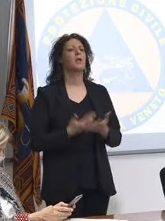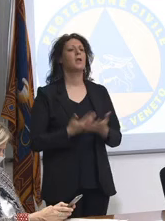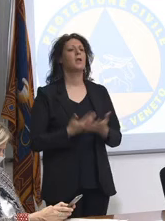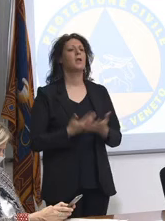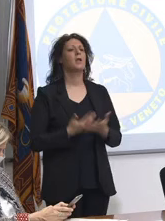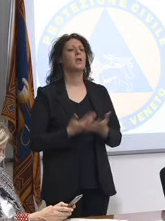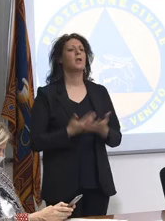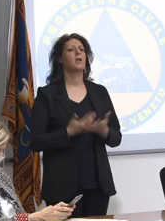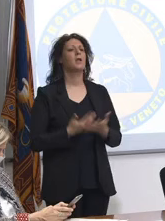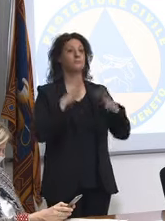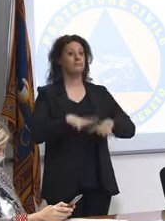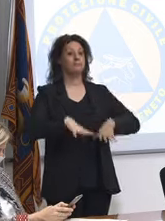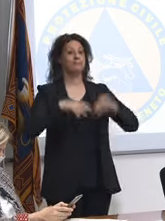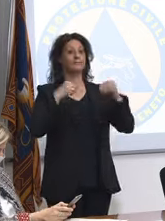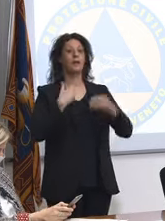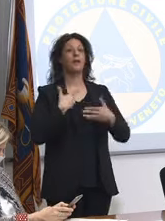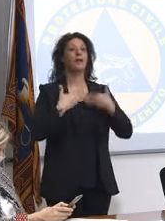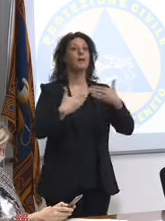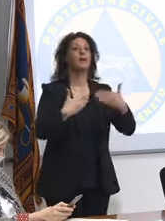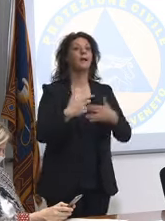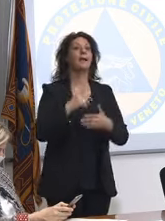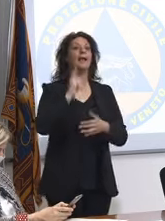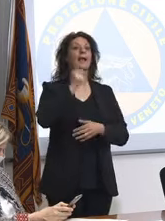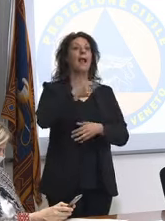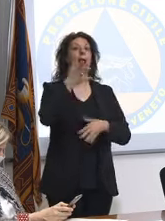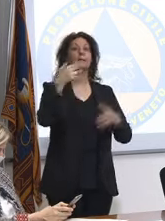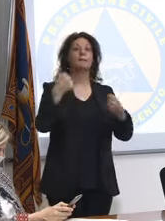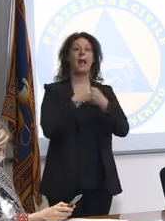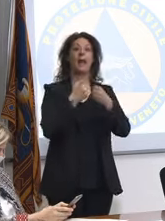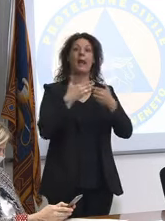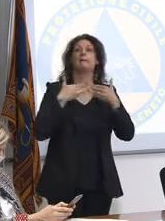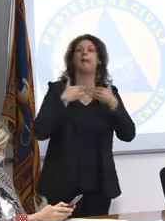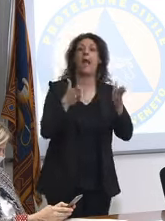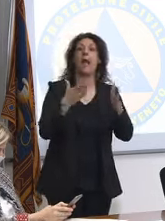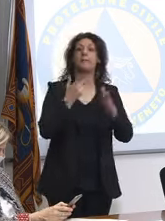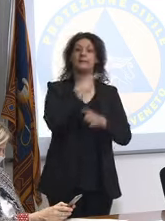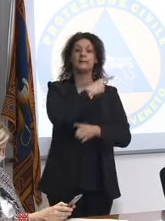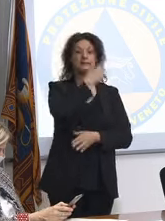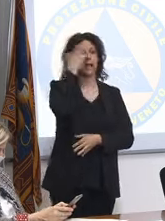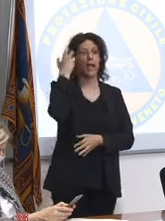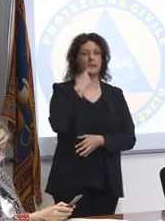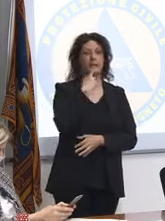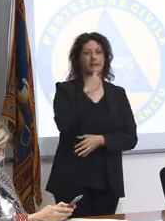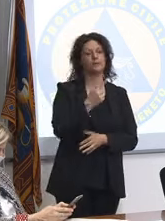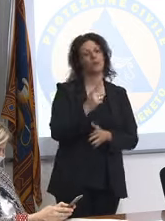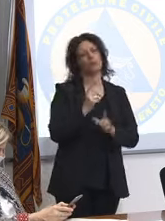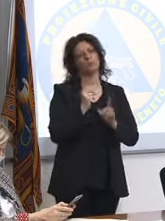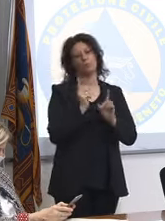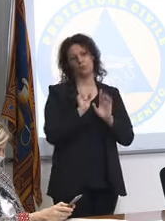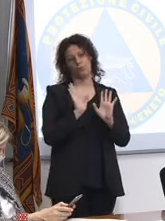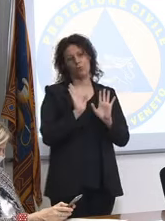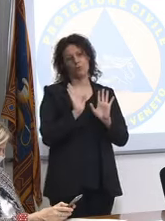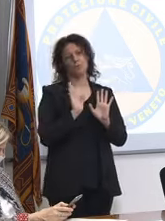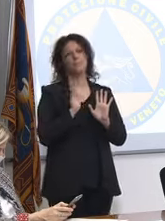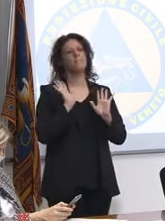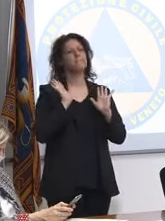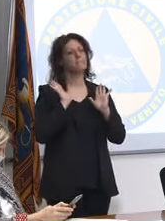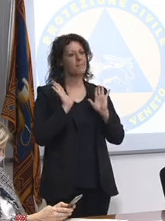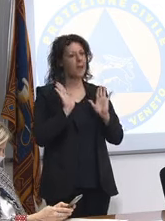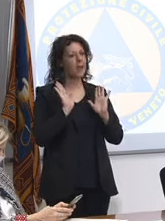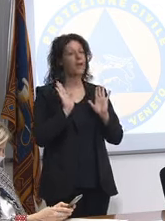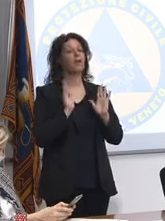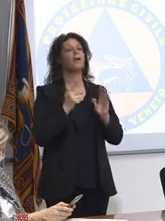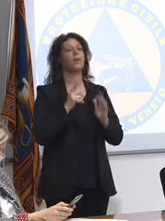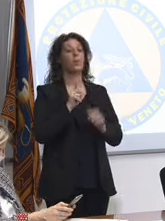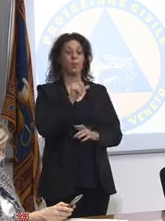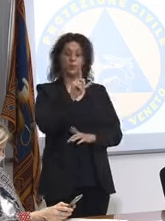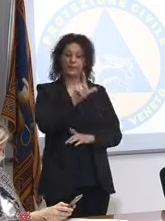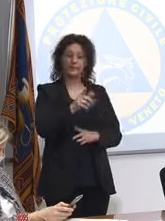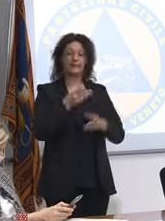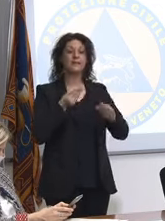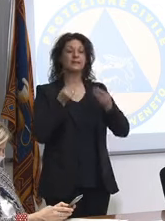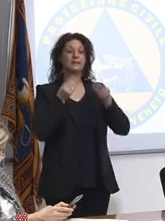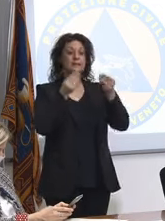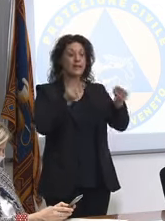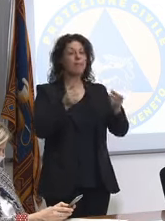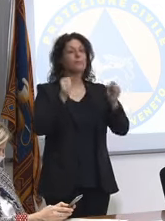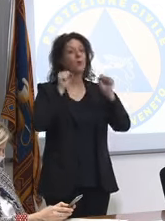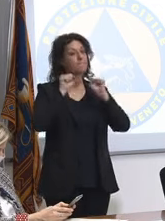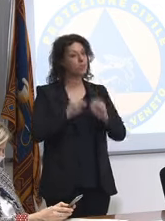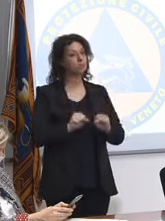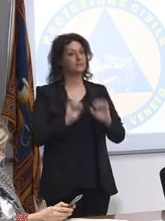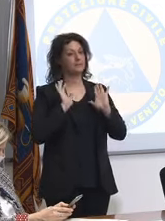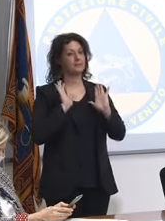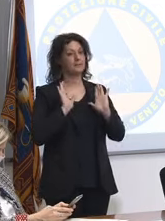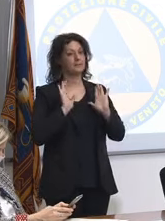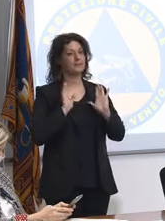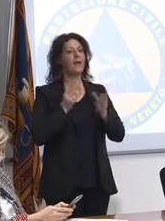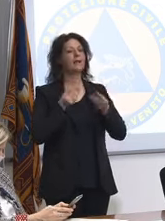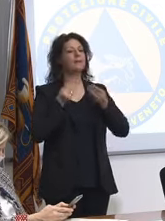di Versi, che Zai ha detto che è pronto, però da lunedì c'è efficacia giuridica e ci sono le linee guida per